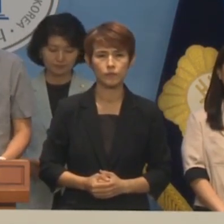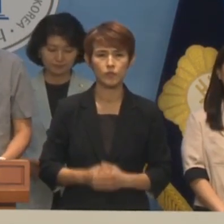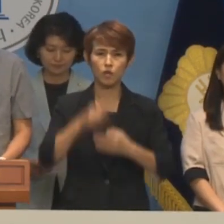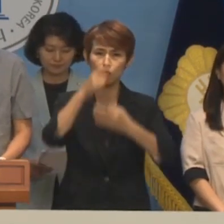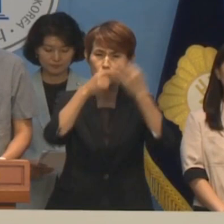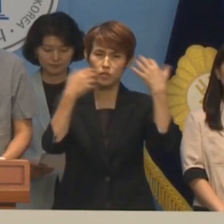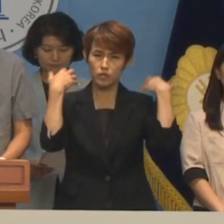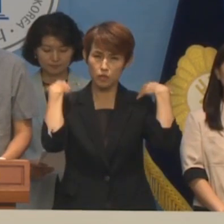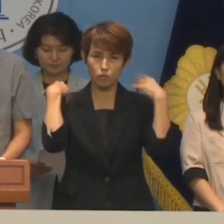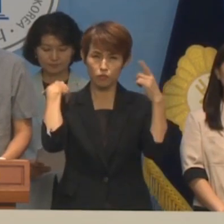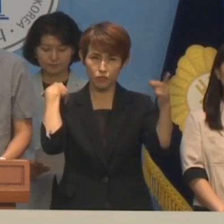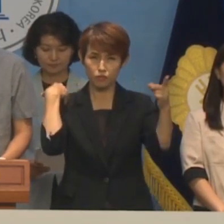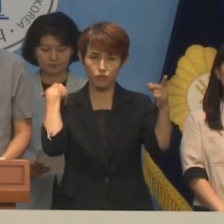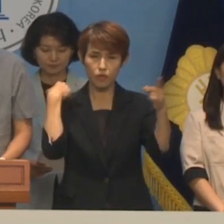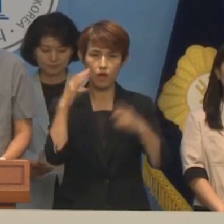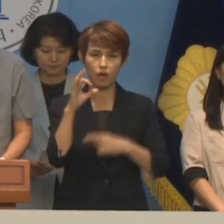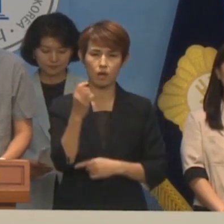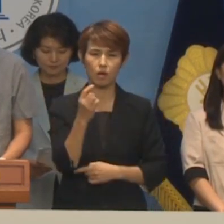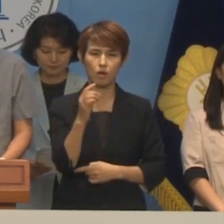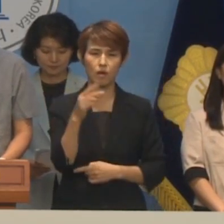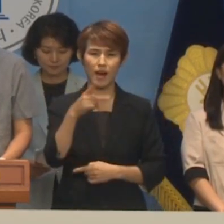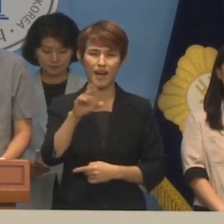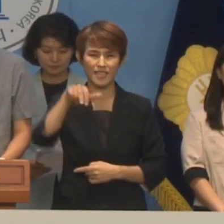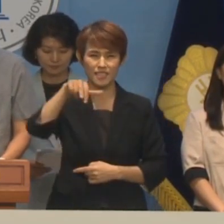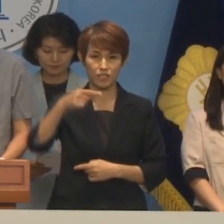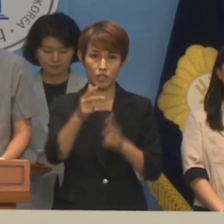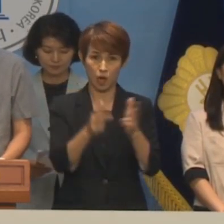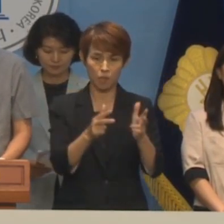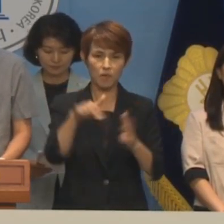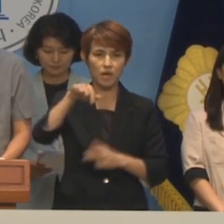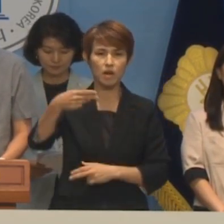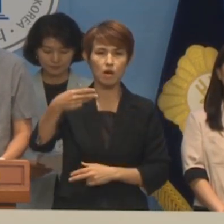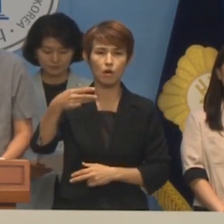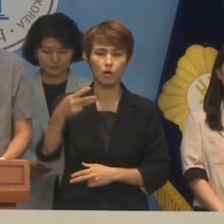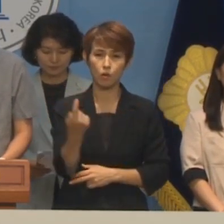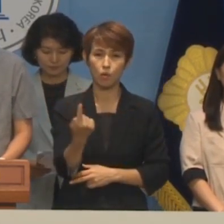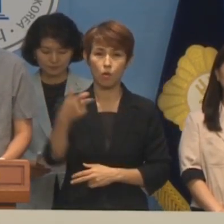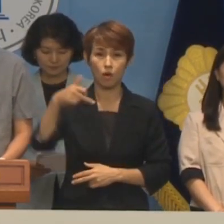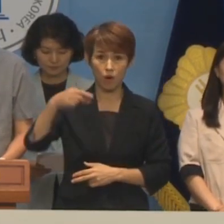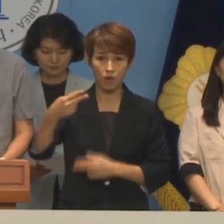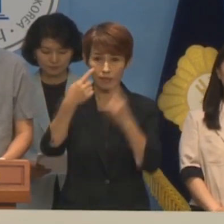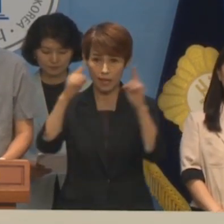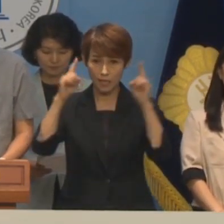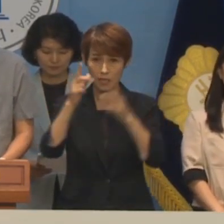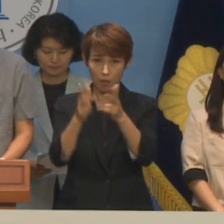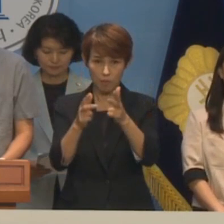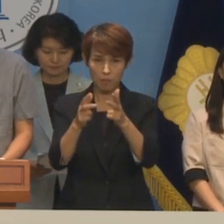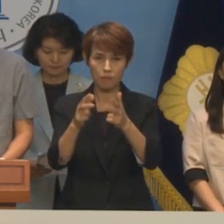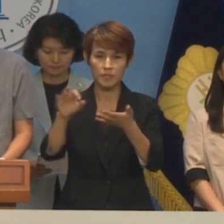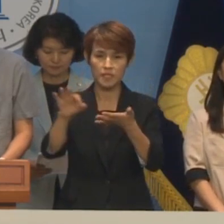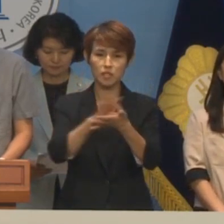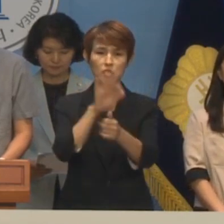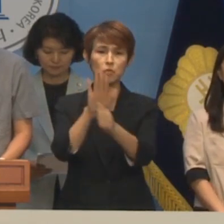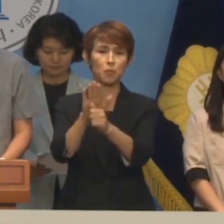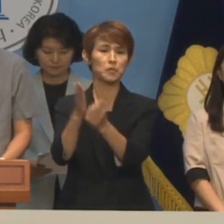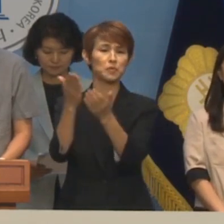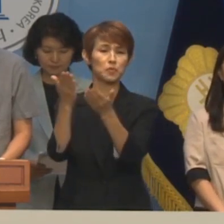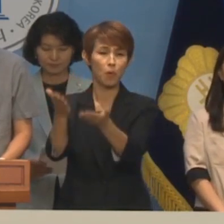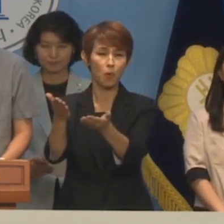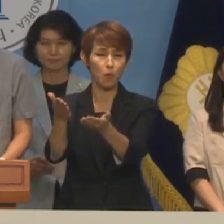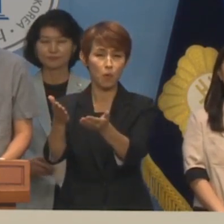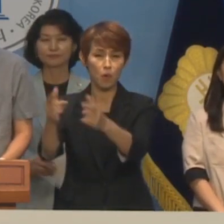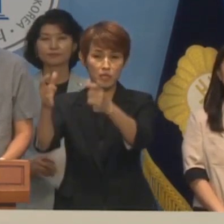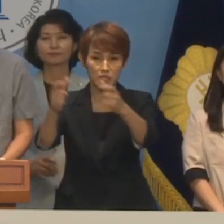윤석열 정부의 라이즈 사업과 글로컬 대학 30 사업은 재정 지원을 미끼로 지역